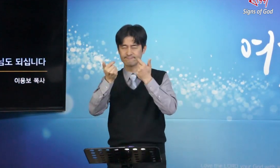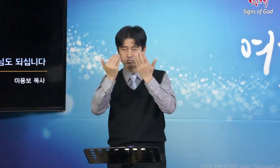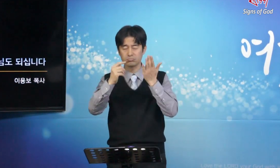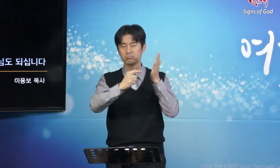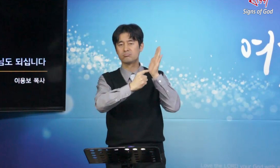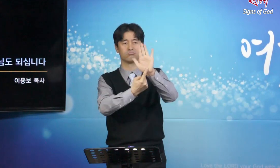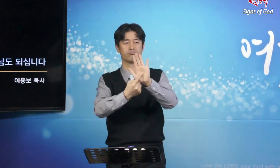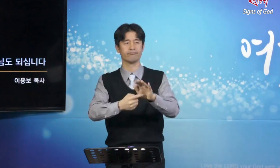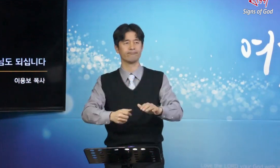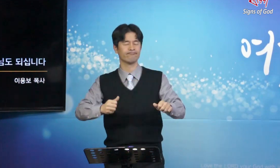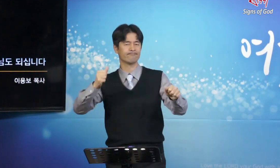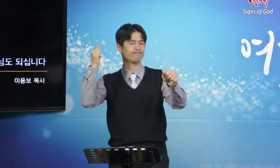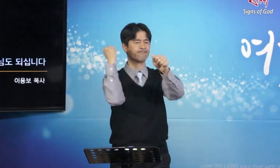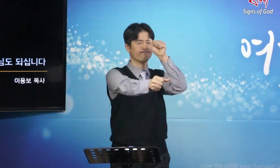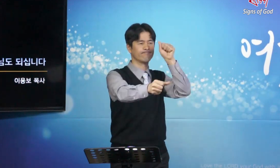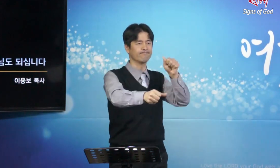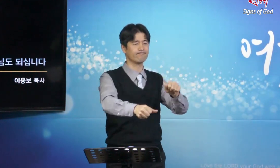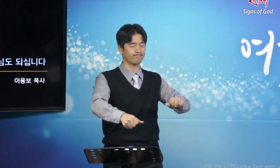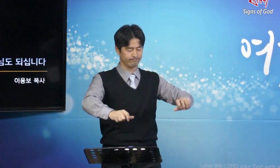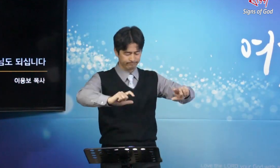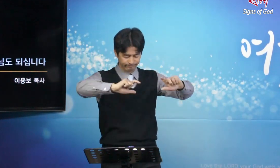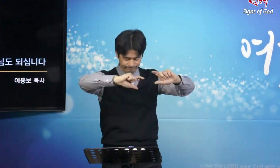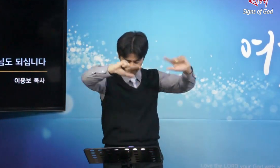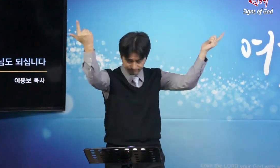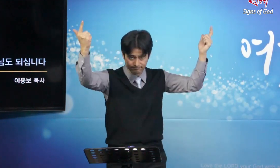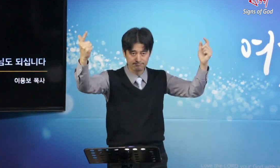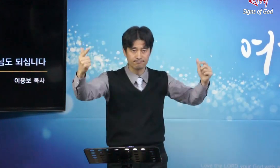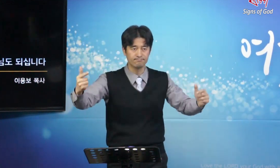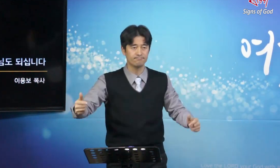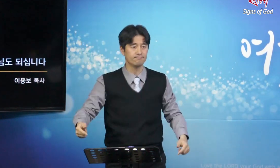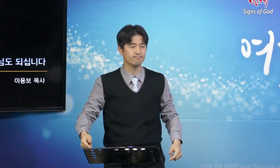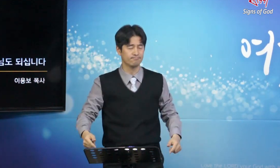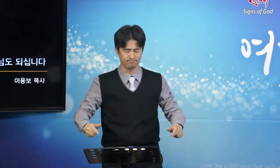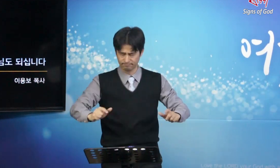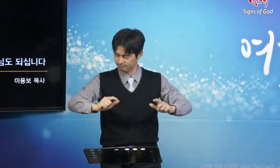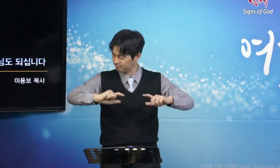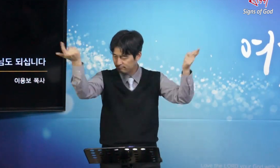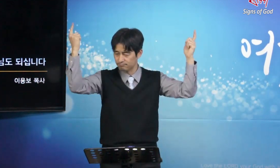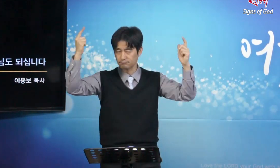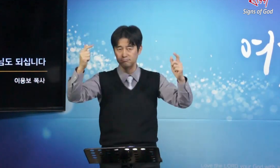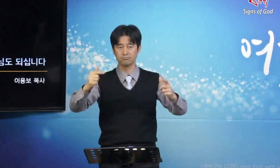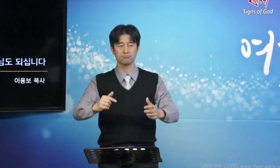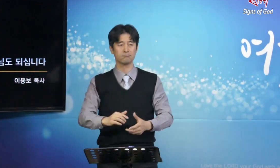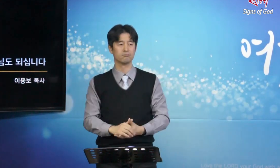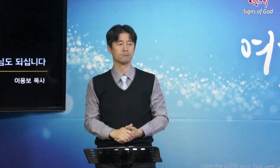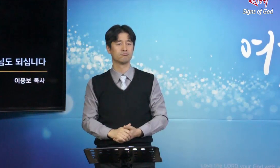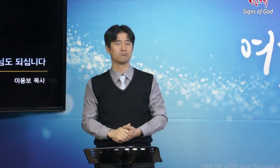그런데 바울이 분명하게 편지하며 그들에게 충고하고 그것이 아니다라고 선포합니다.